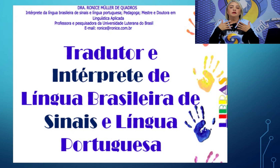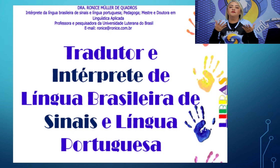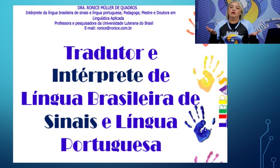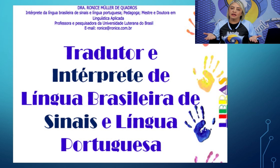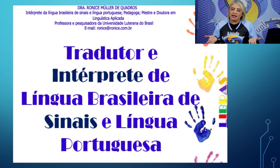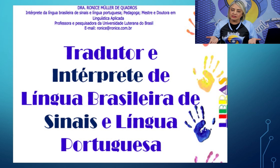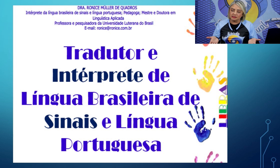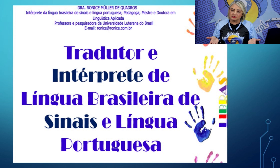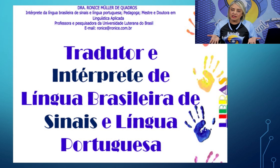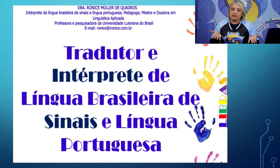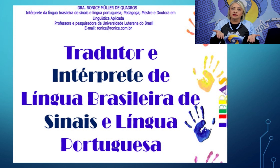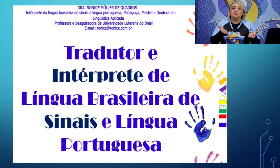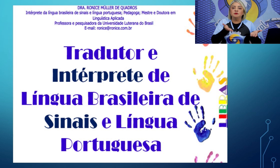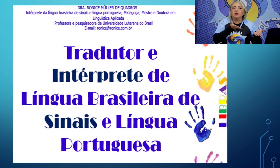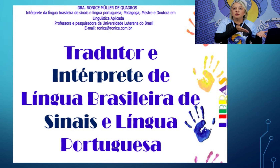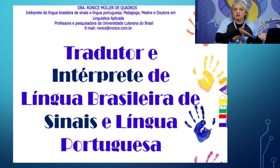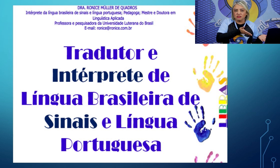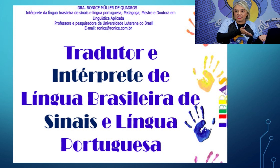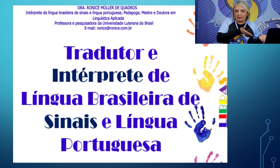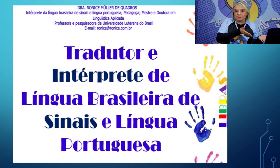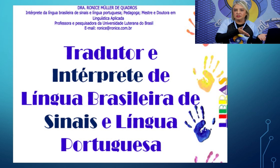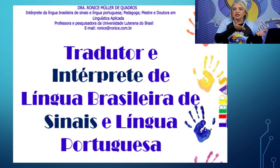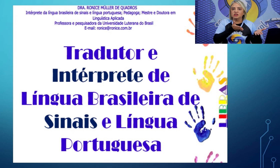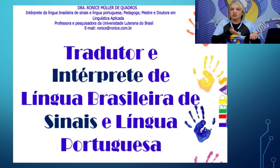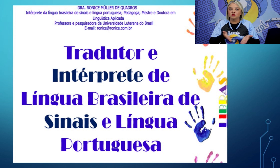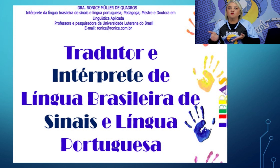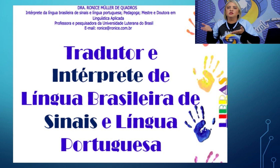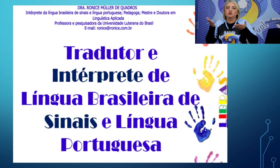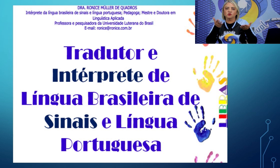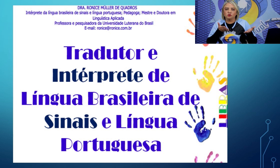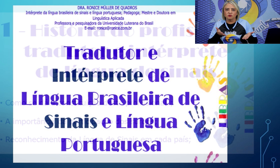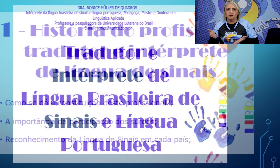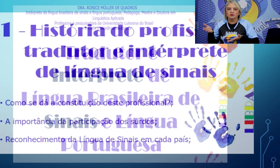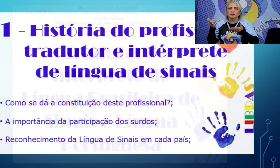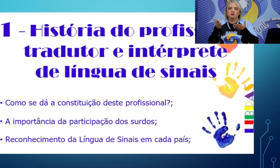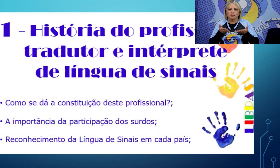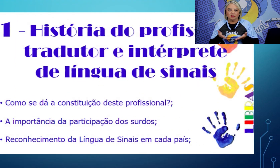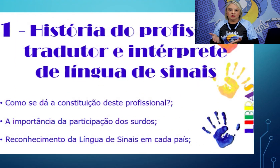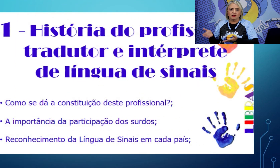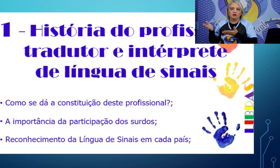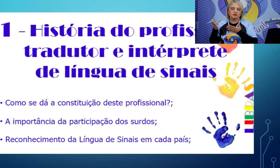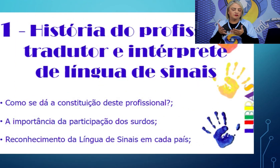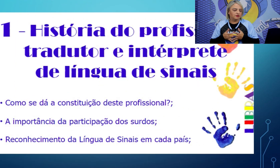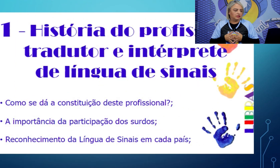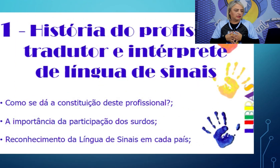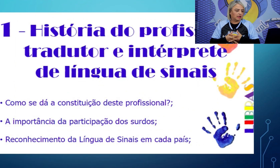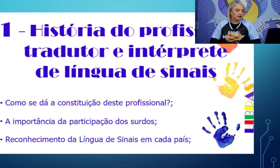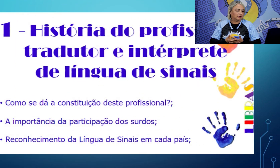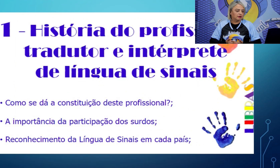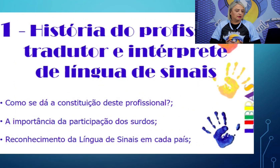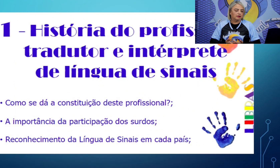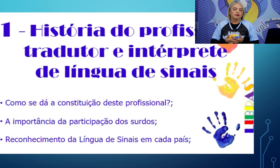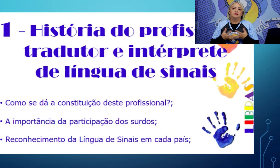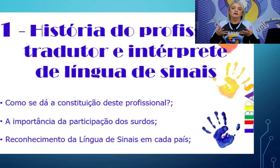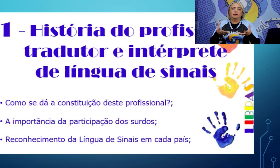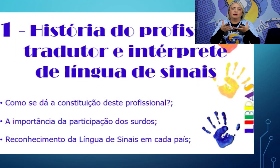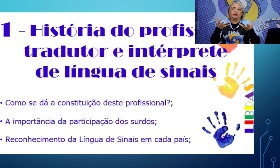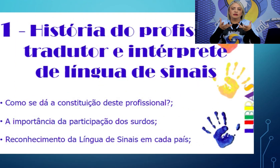foi graças a esses primeiros intérpretes que a gente começou, né, nossa vida a trabalhar